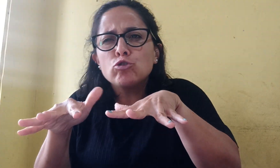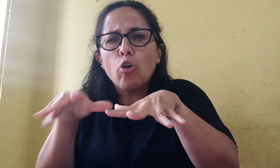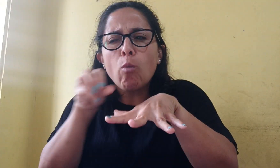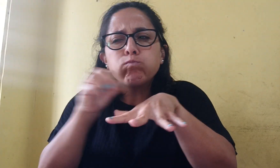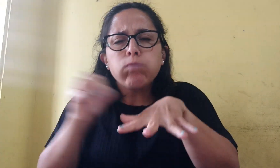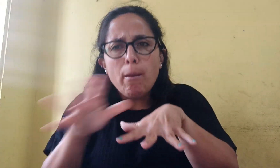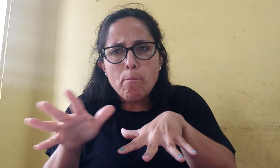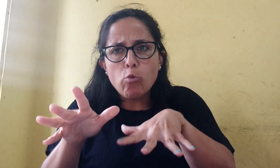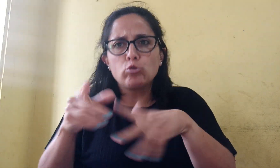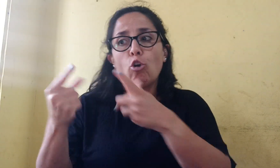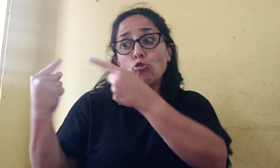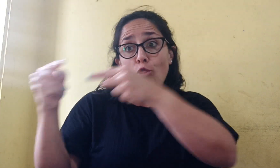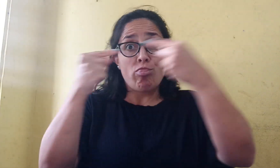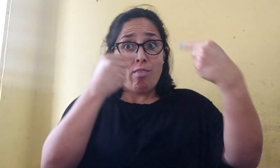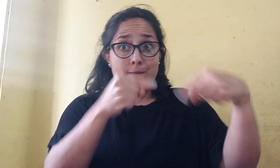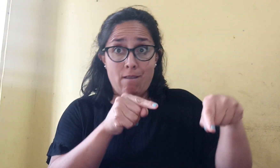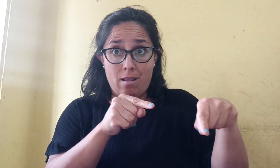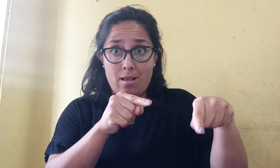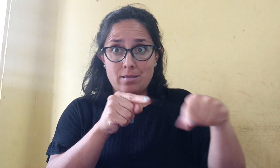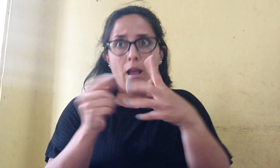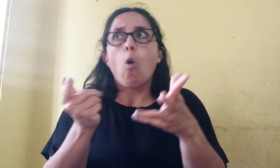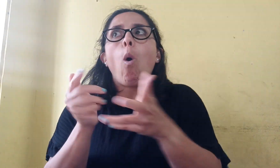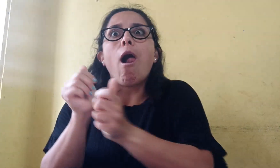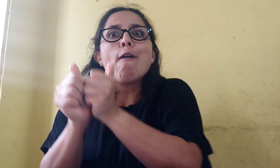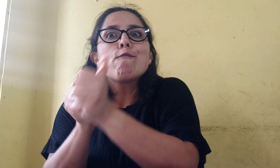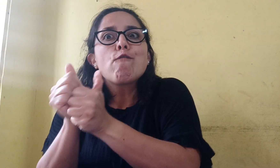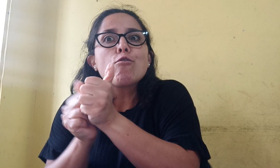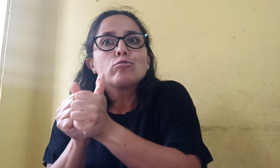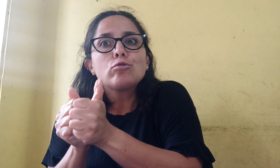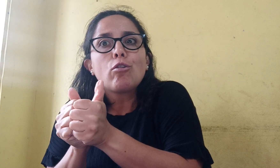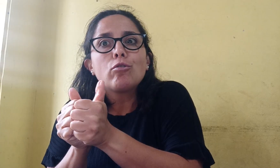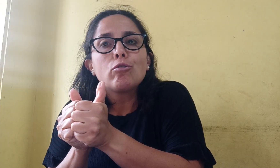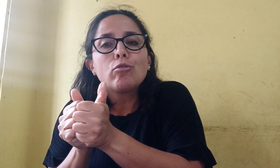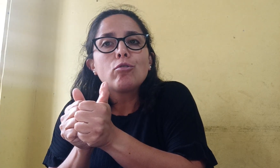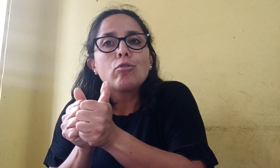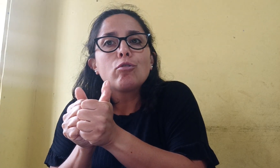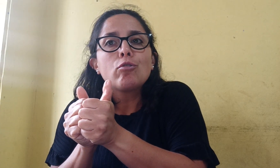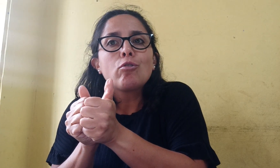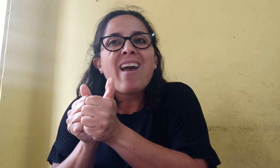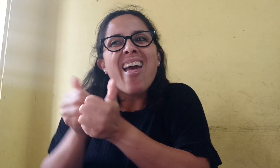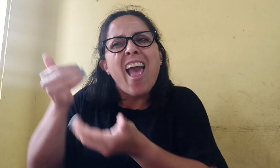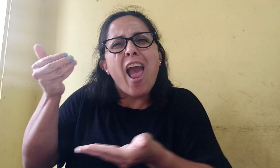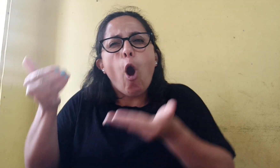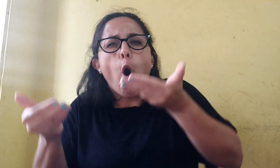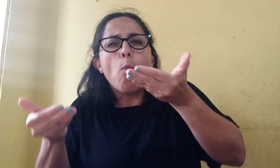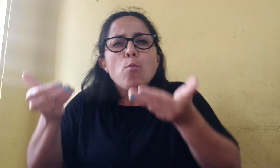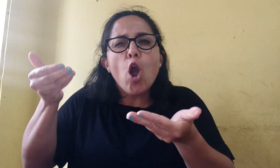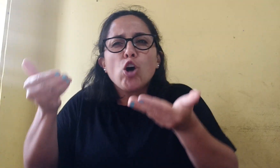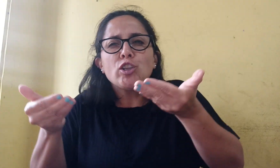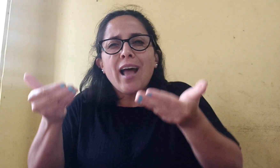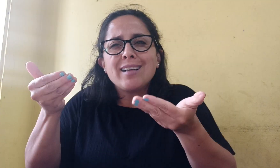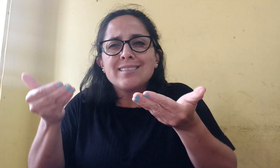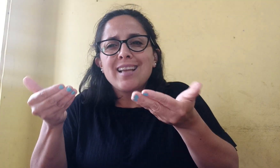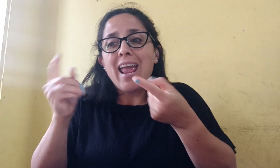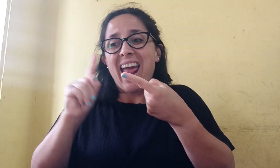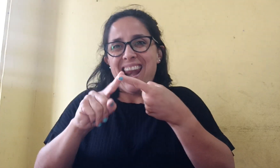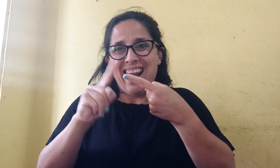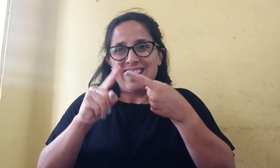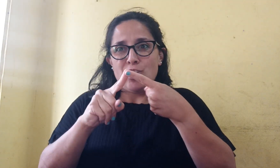más importantes en su función de la homeostasis respecto al sistema endocrino, es